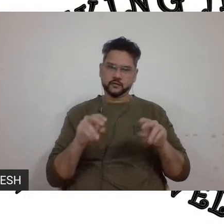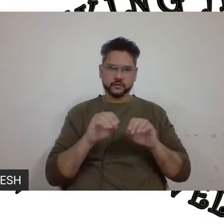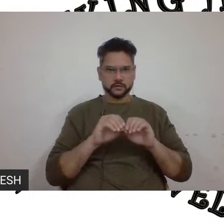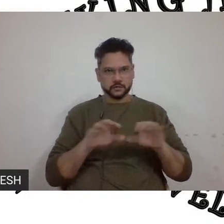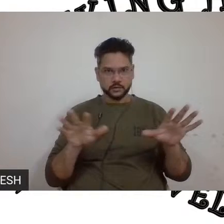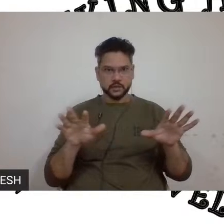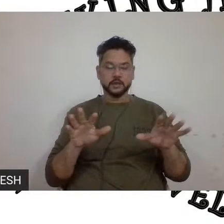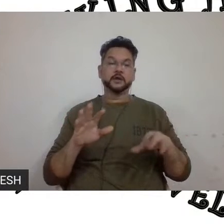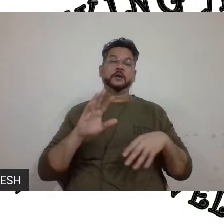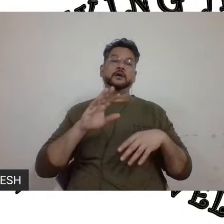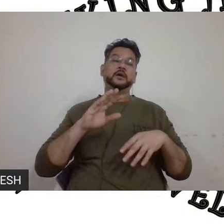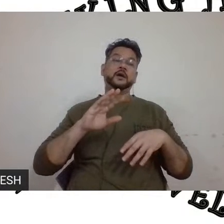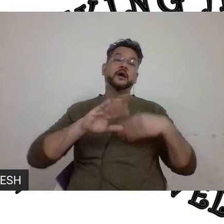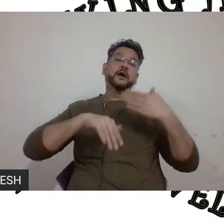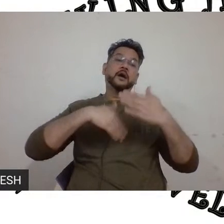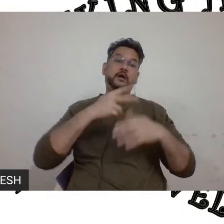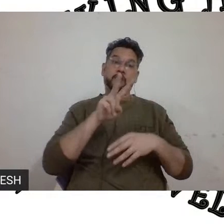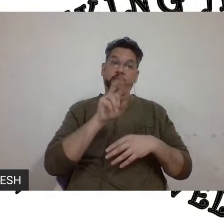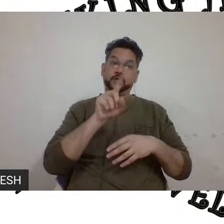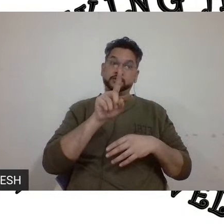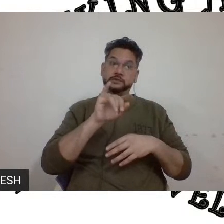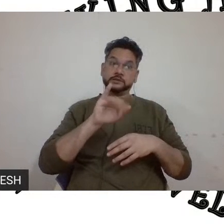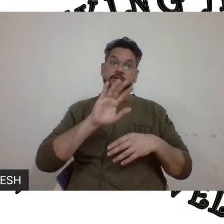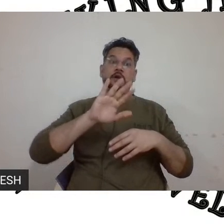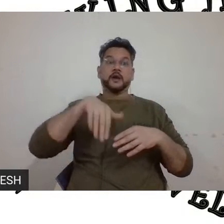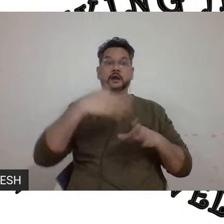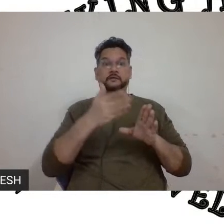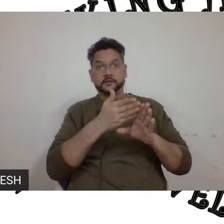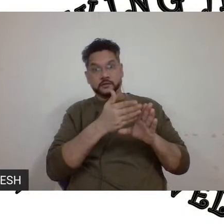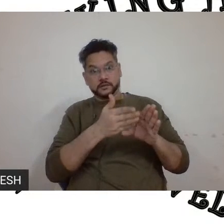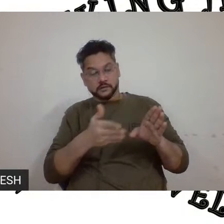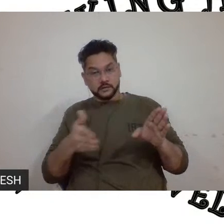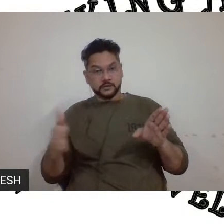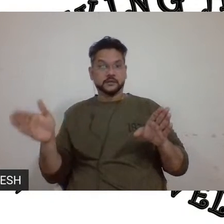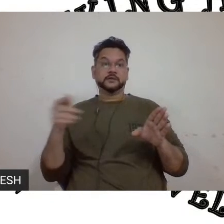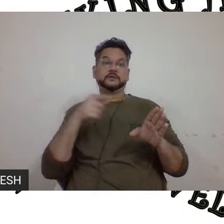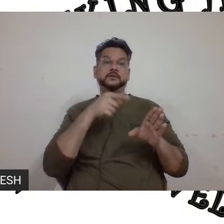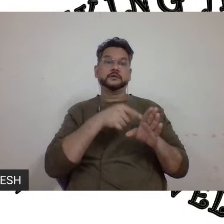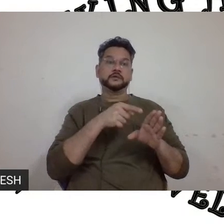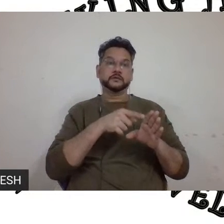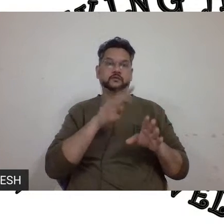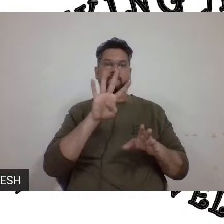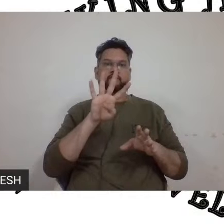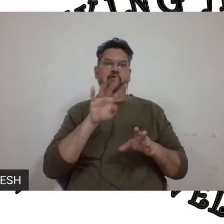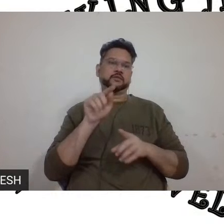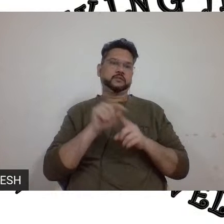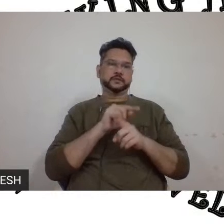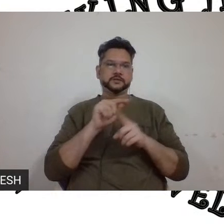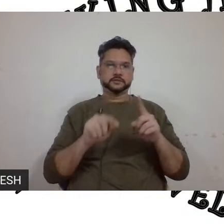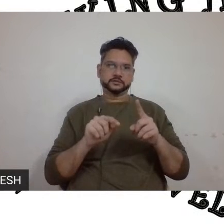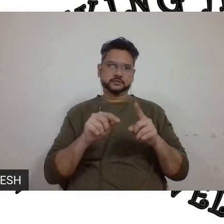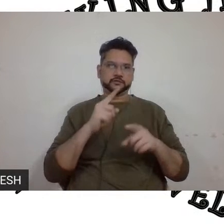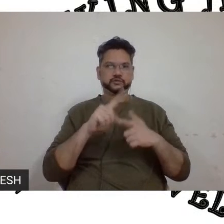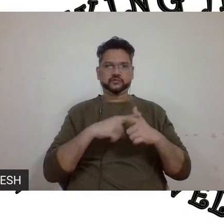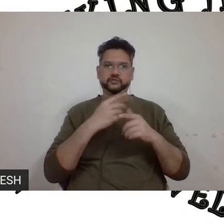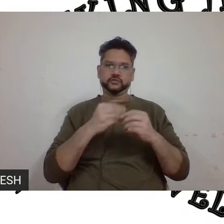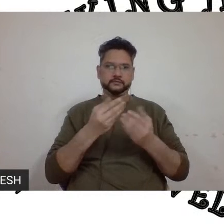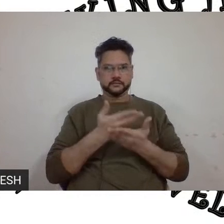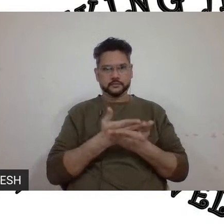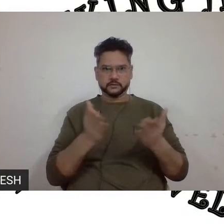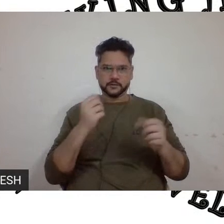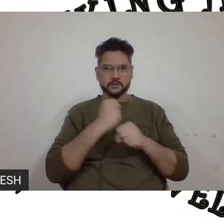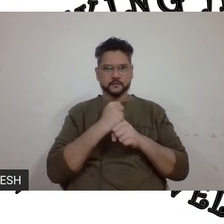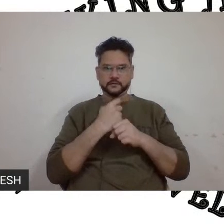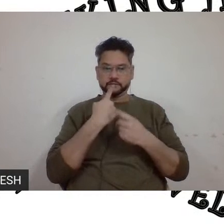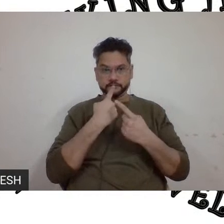2016 का एक्ट जब से एक्टिव हुआ है, उसके बाद से 4% रिजर्वेशन देख लिया जाए,